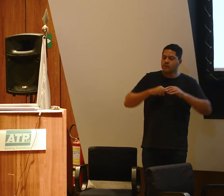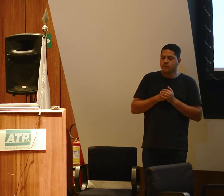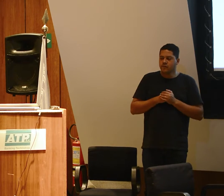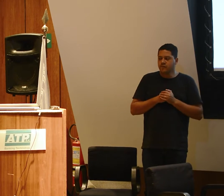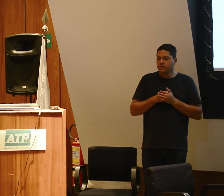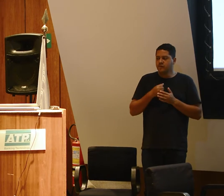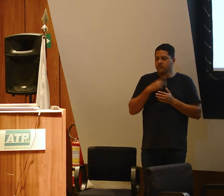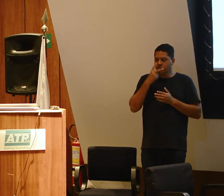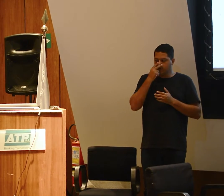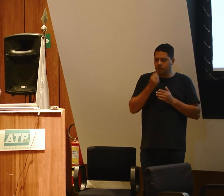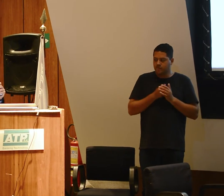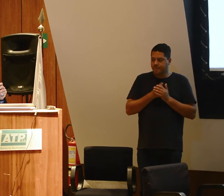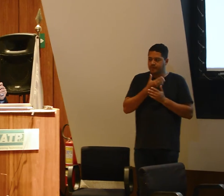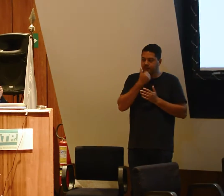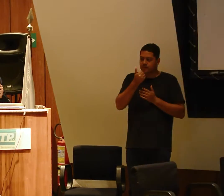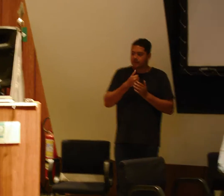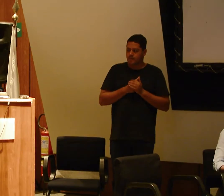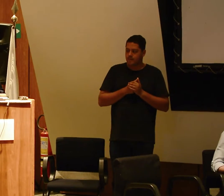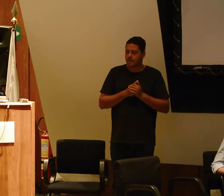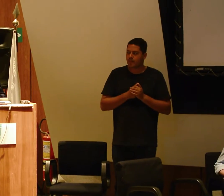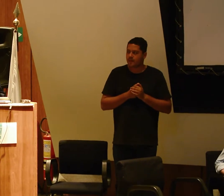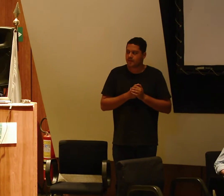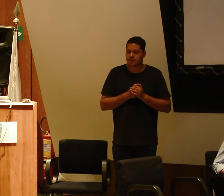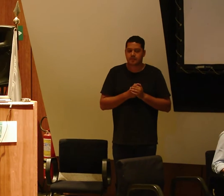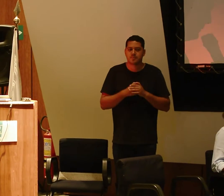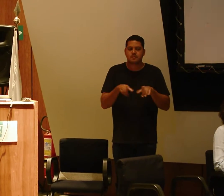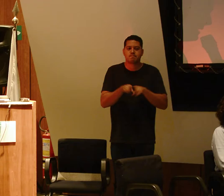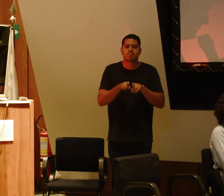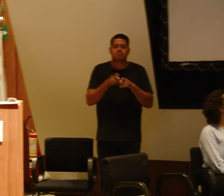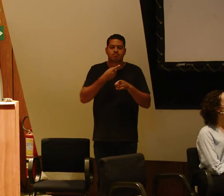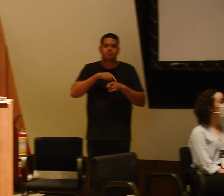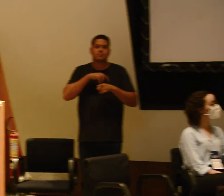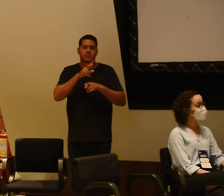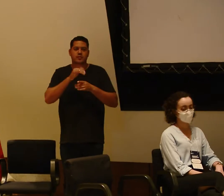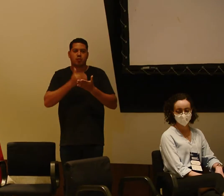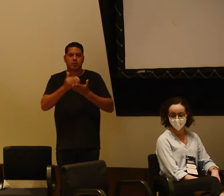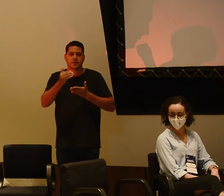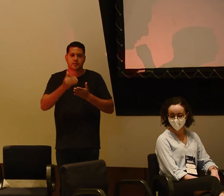vai ser muito bacana e a gente vai começar então